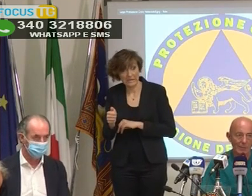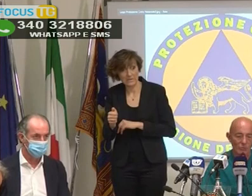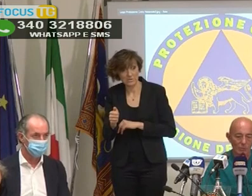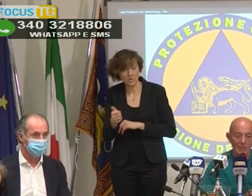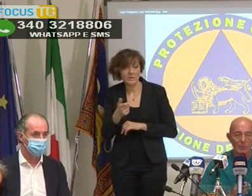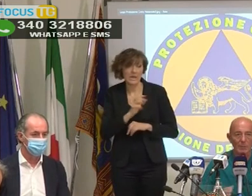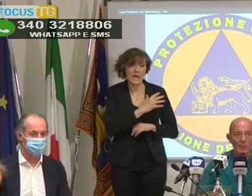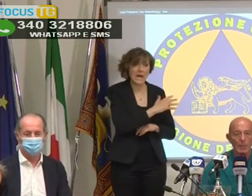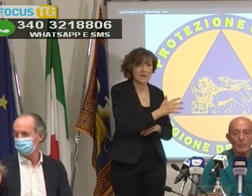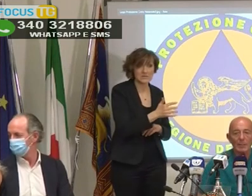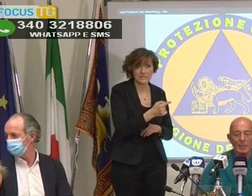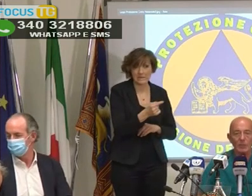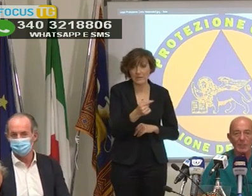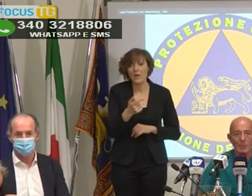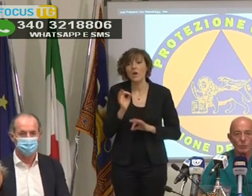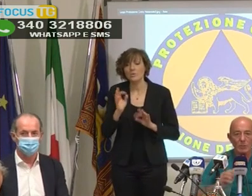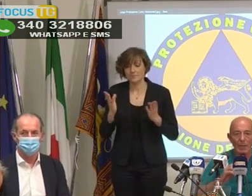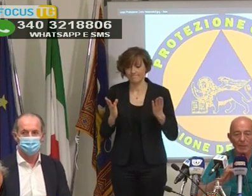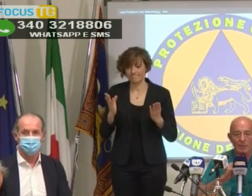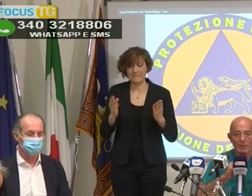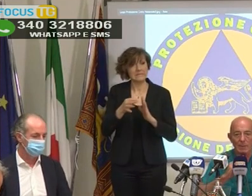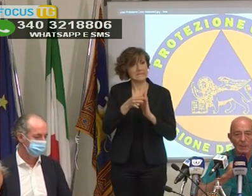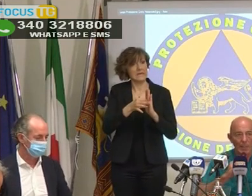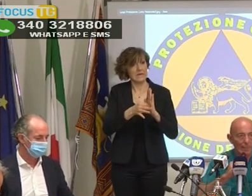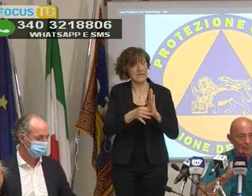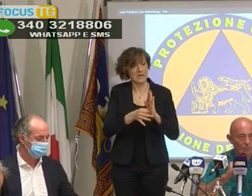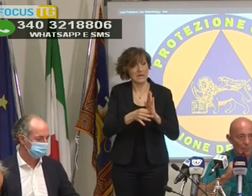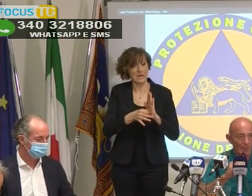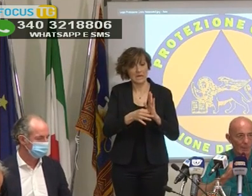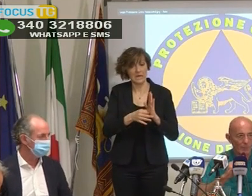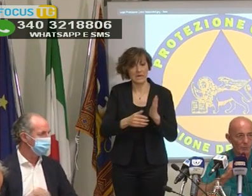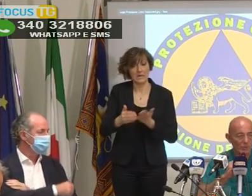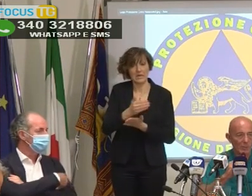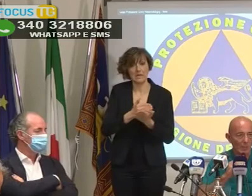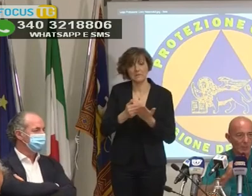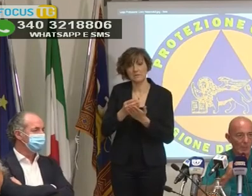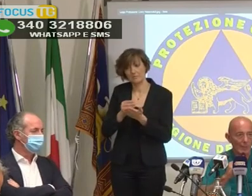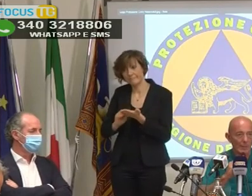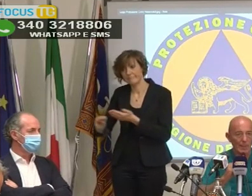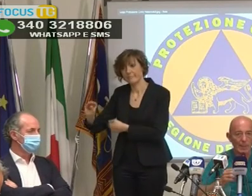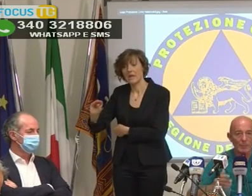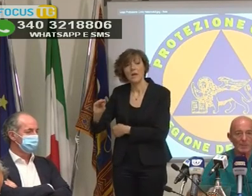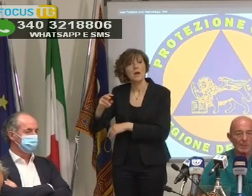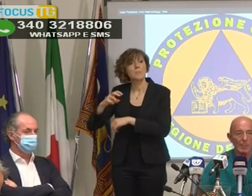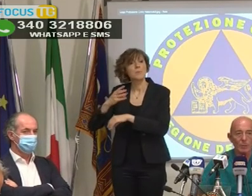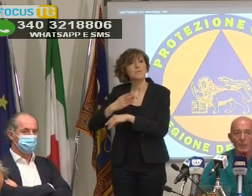gli altri che sono negativi, per trasferire tutti i dati alla Capobianchi, alla professoressa Capobianchi e al Ministero,